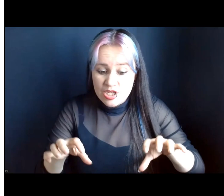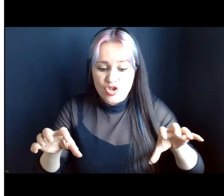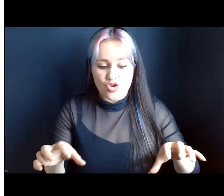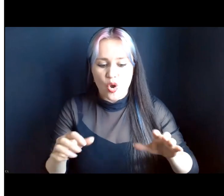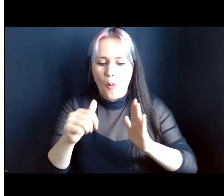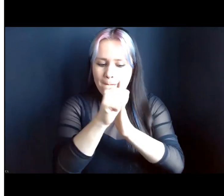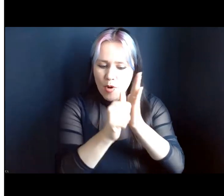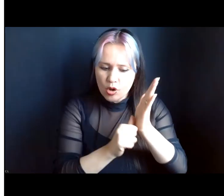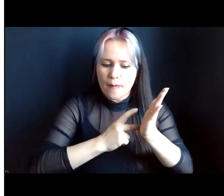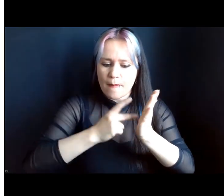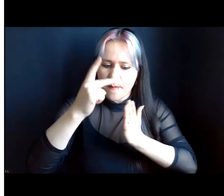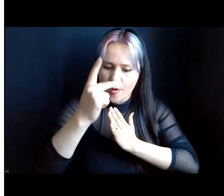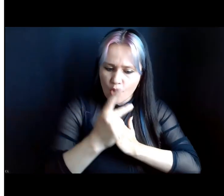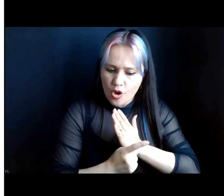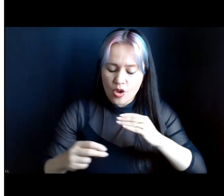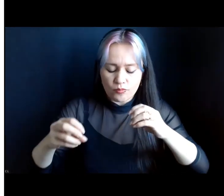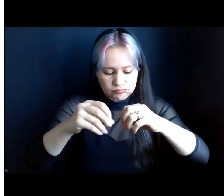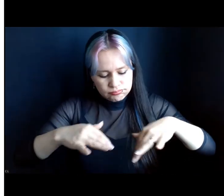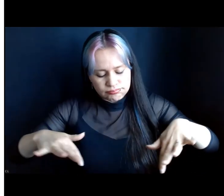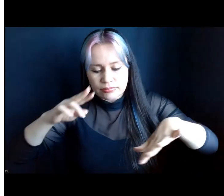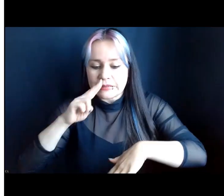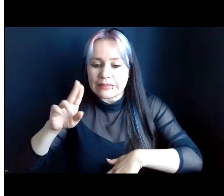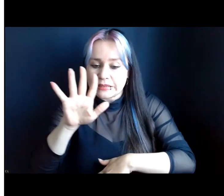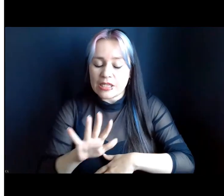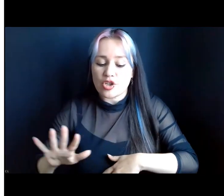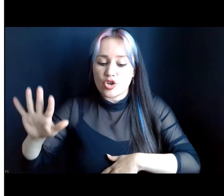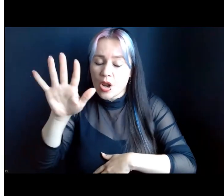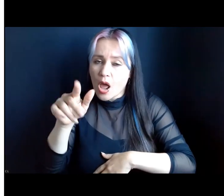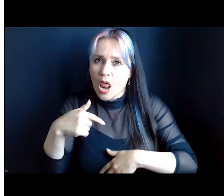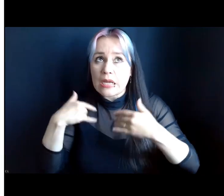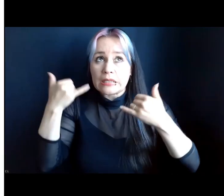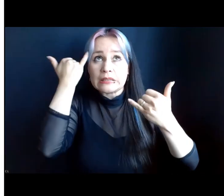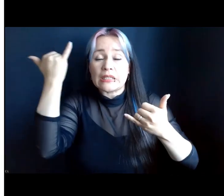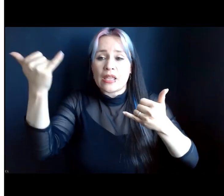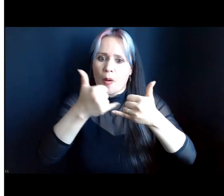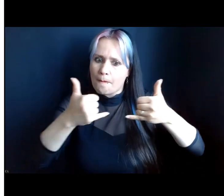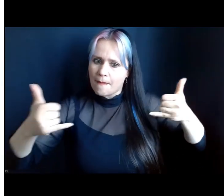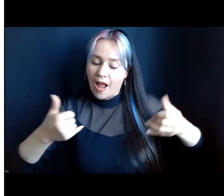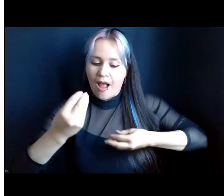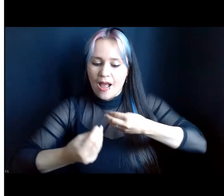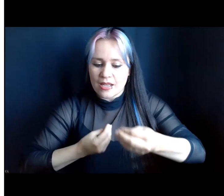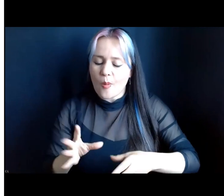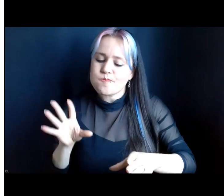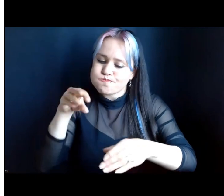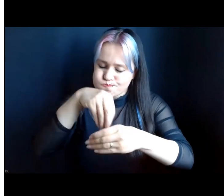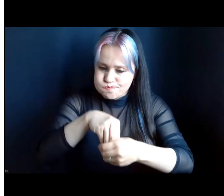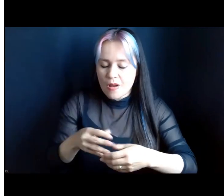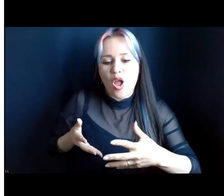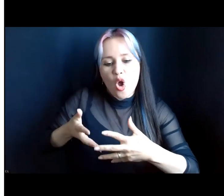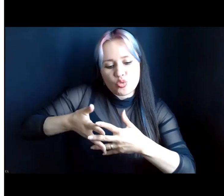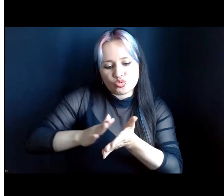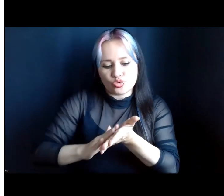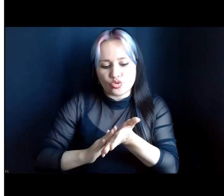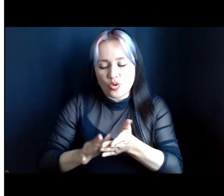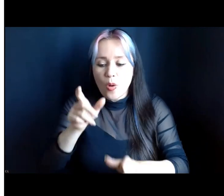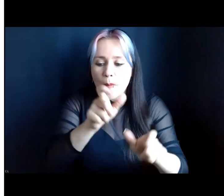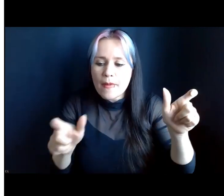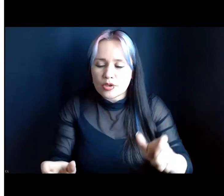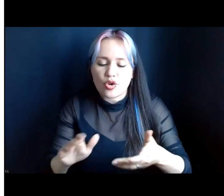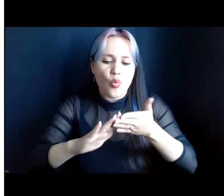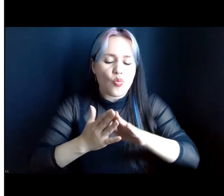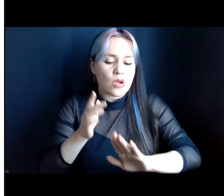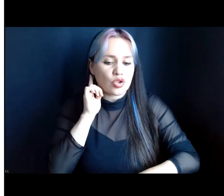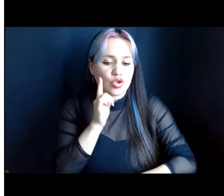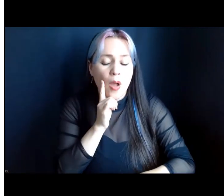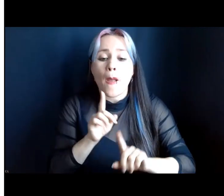menudo pasan por alto o se niegan por ello promovemos el reconocimiento y respuesta de los derechos de las personas sordas con el